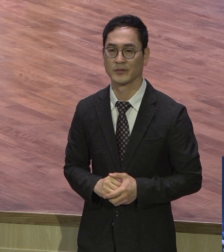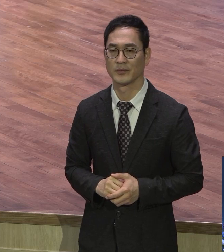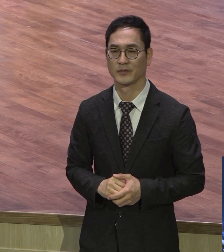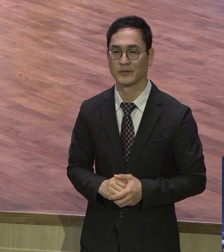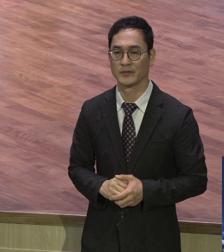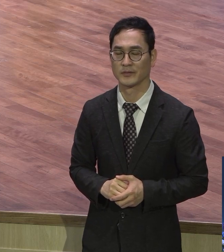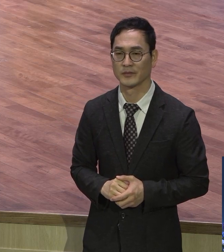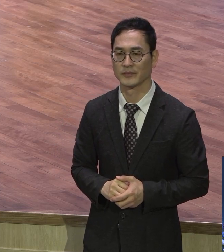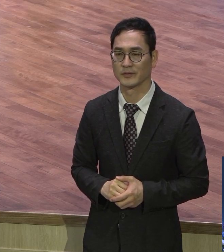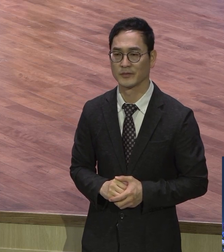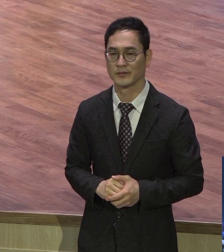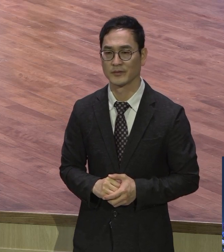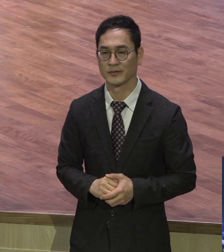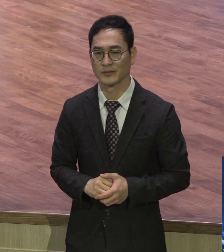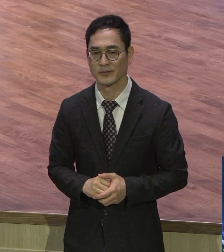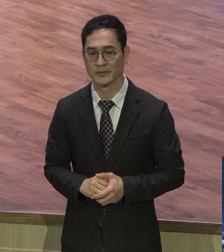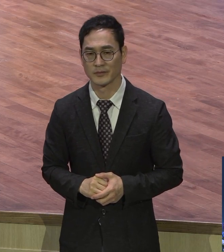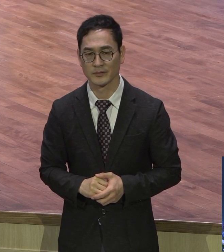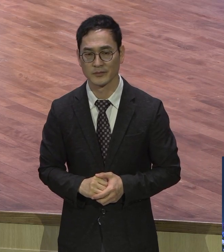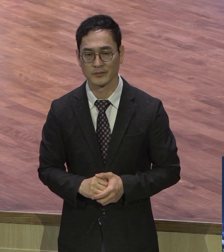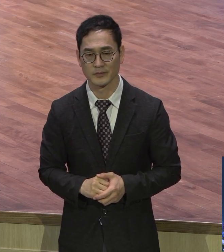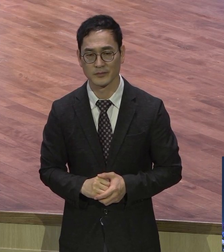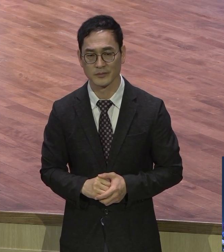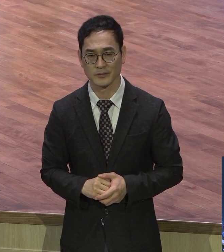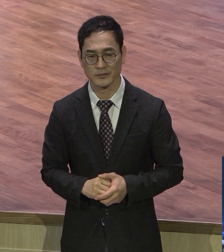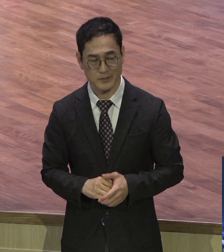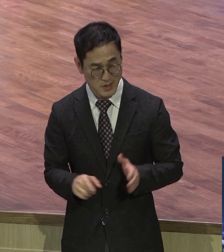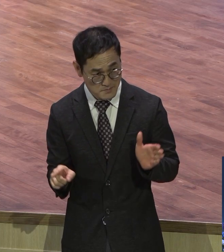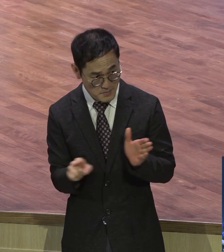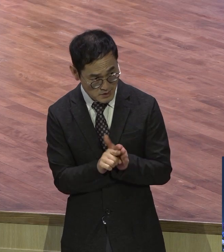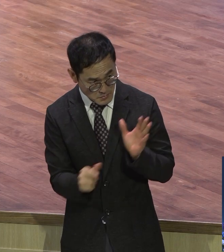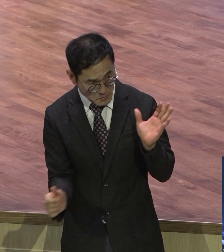한 번도 본 적이 없어요.